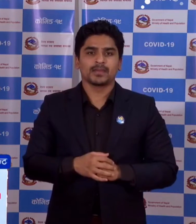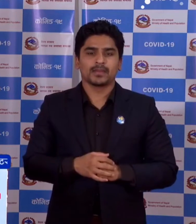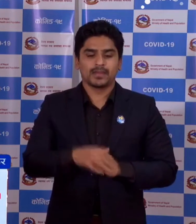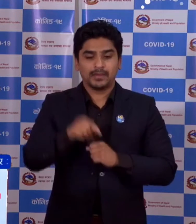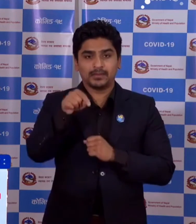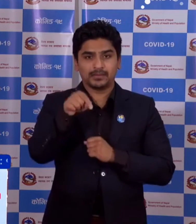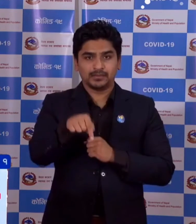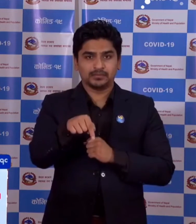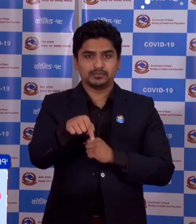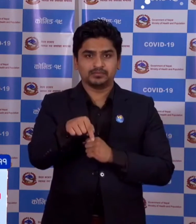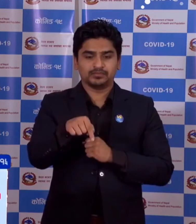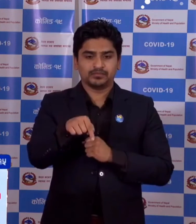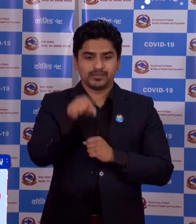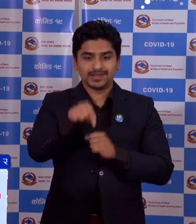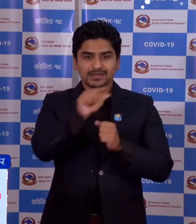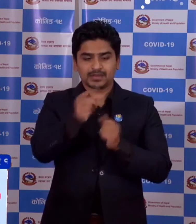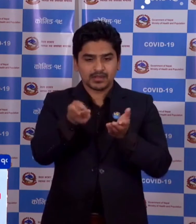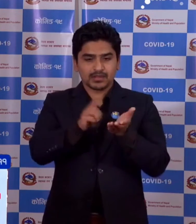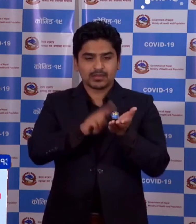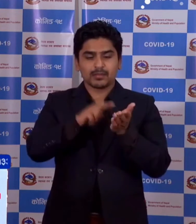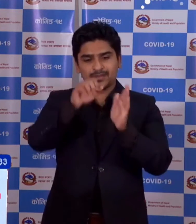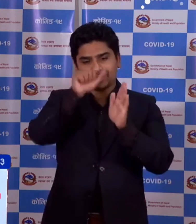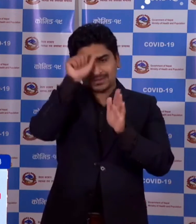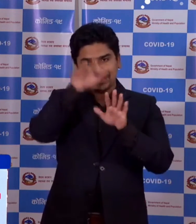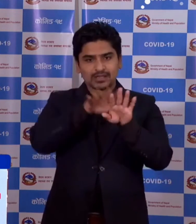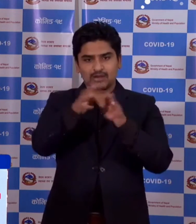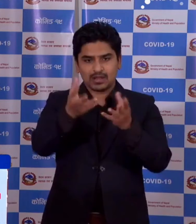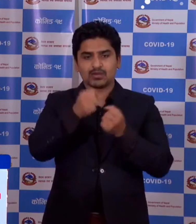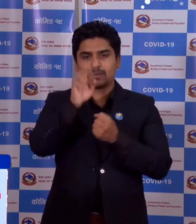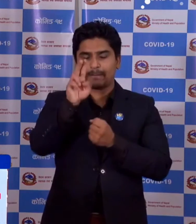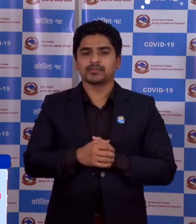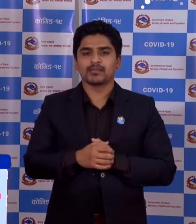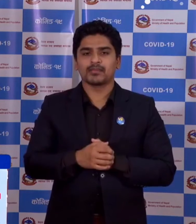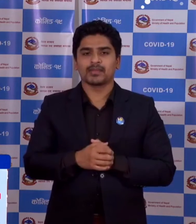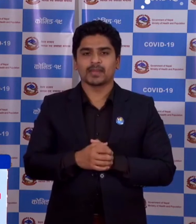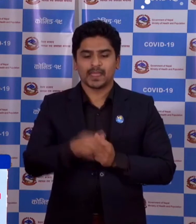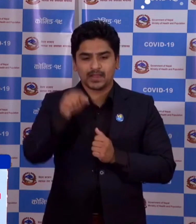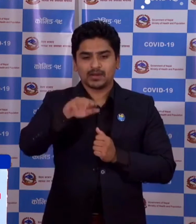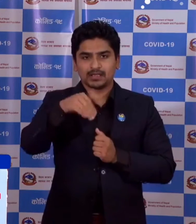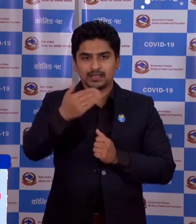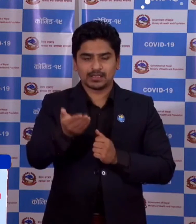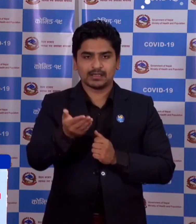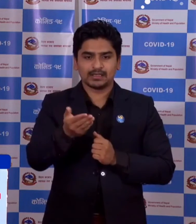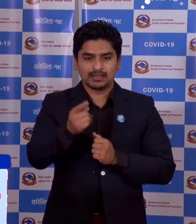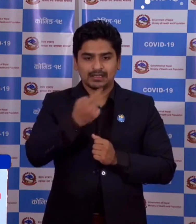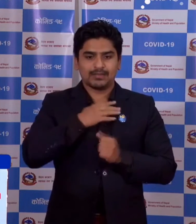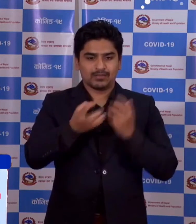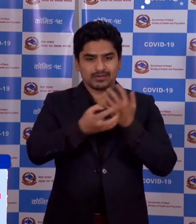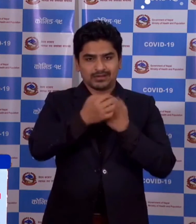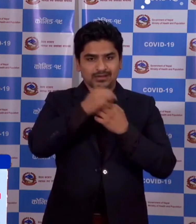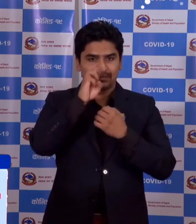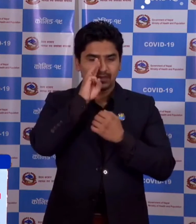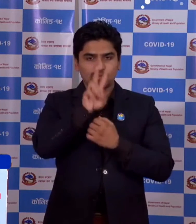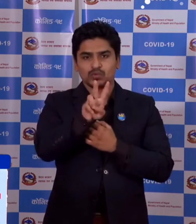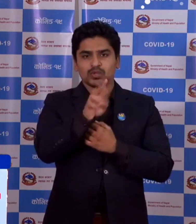यो यसबारे थप विवरणहरू आउन बाँकी छ अहिलेलाई अब हाम्रो देशमा